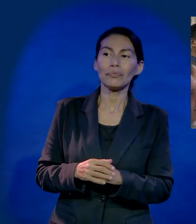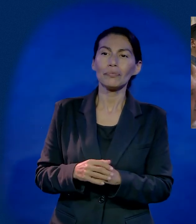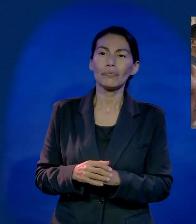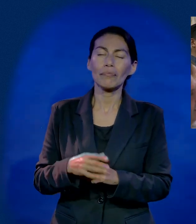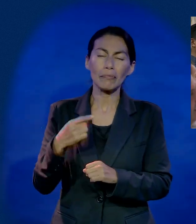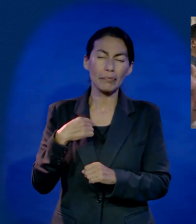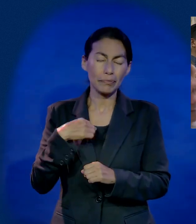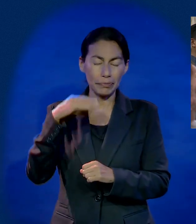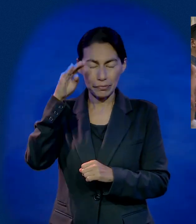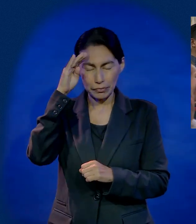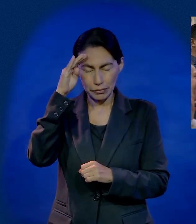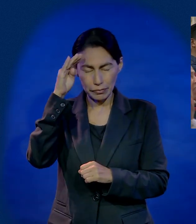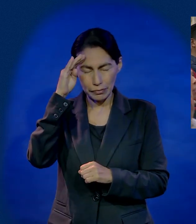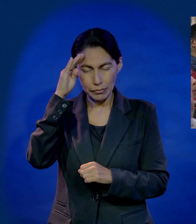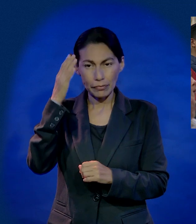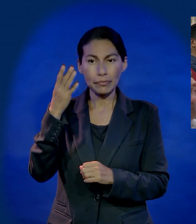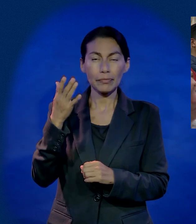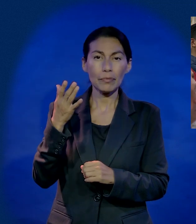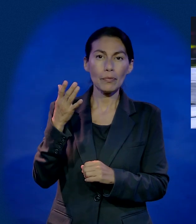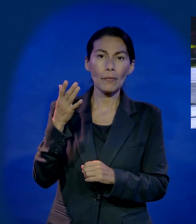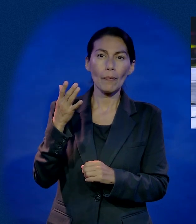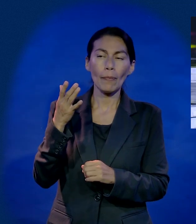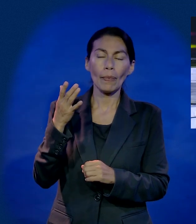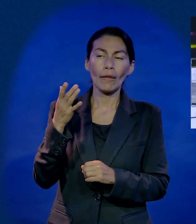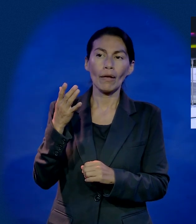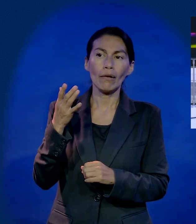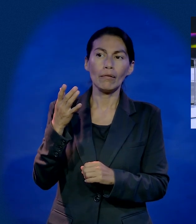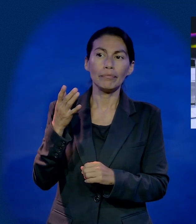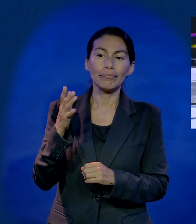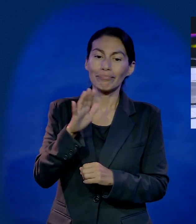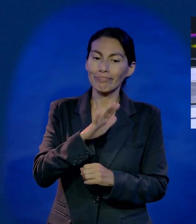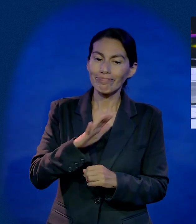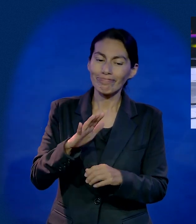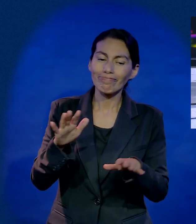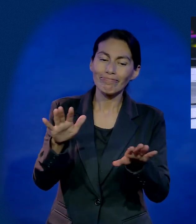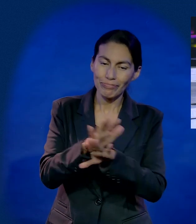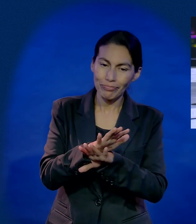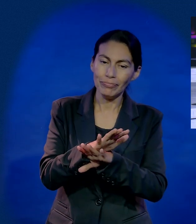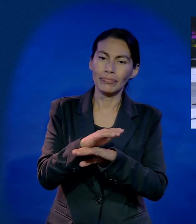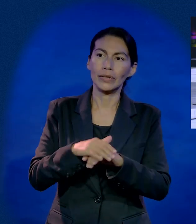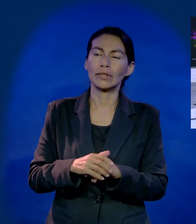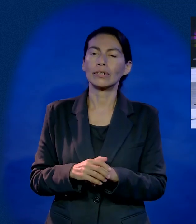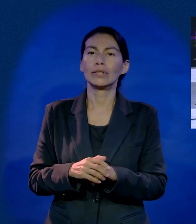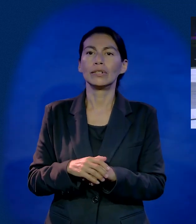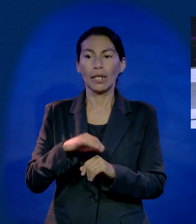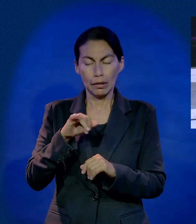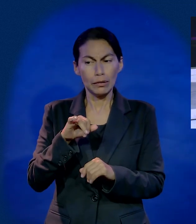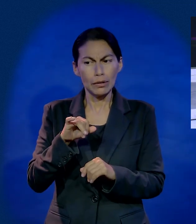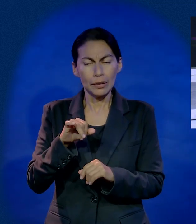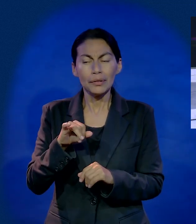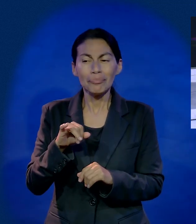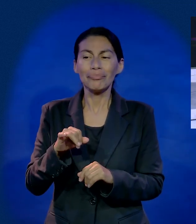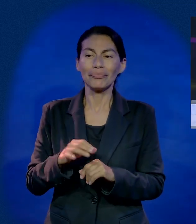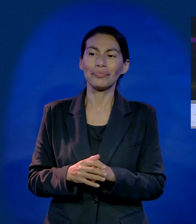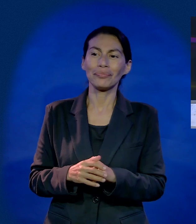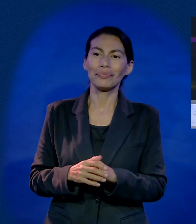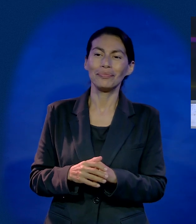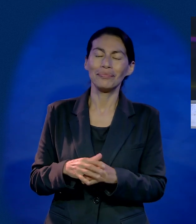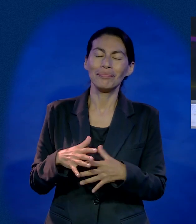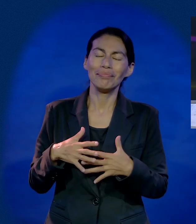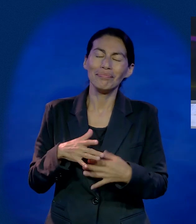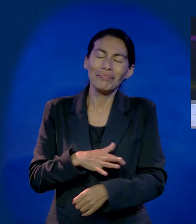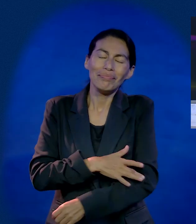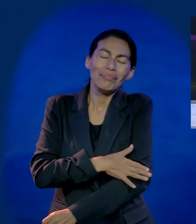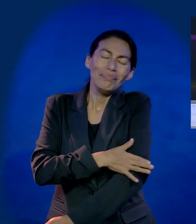suficiente tiempo. Y he pensado que es posible que nuestra situación deba cambiar. Sí, sí, sigue, sigue,